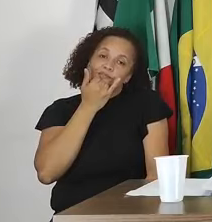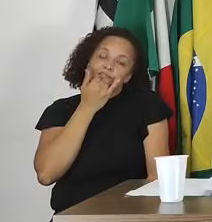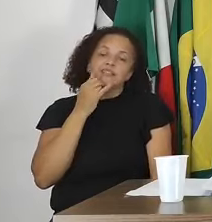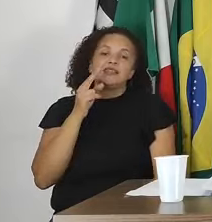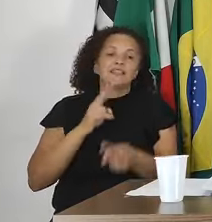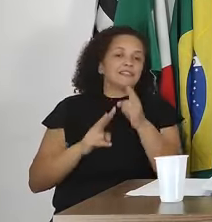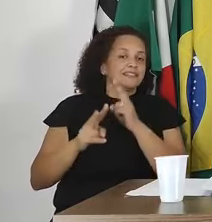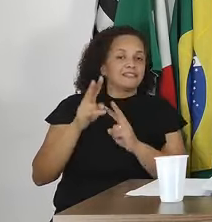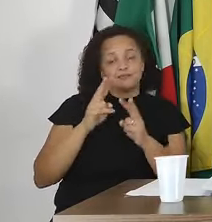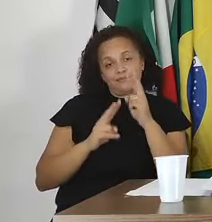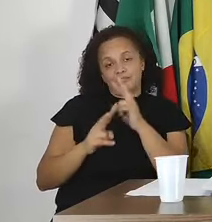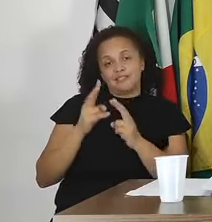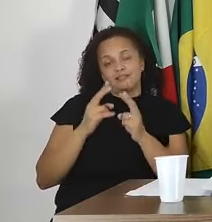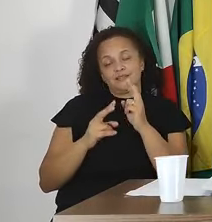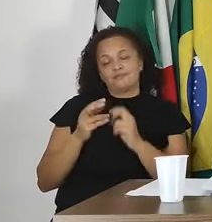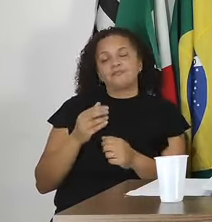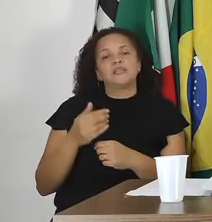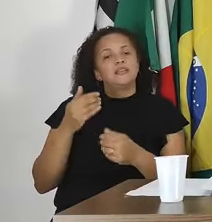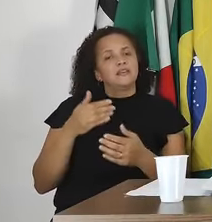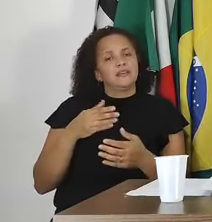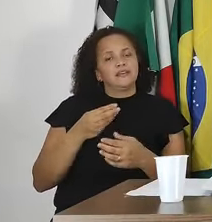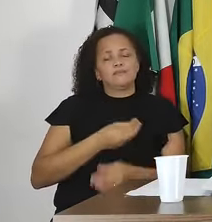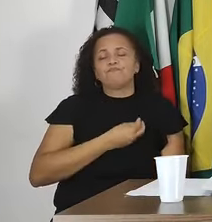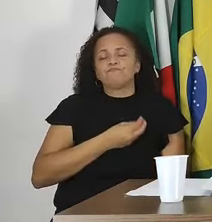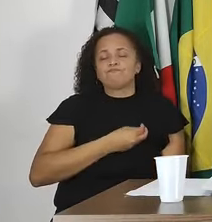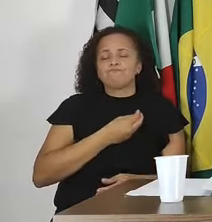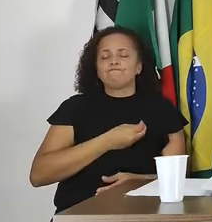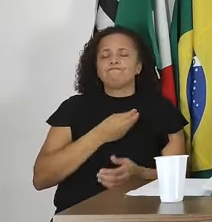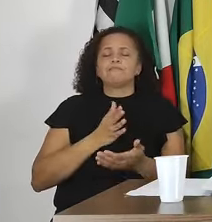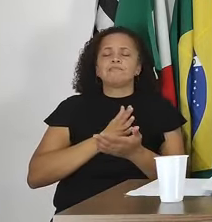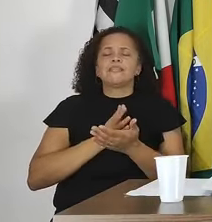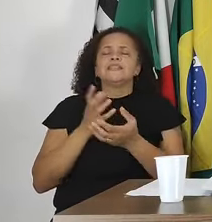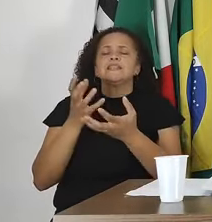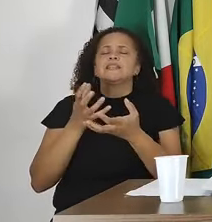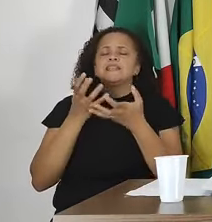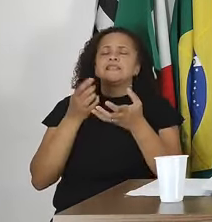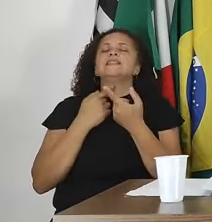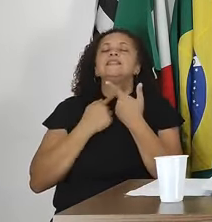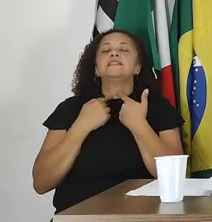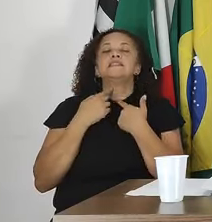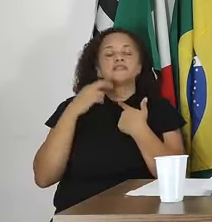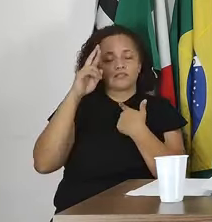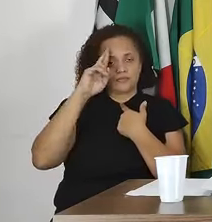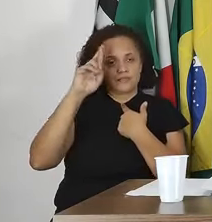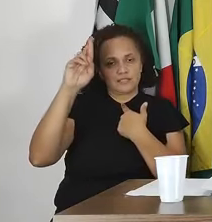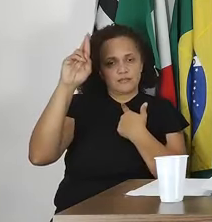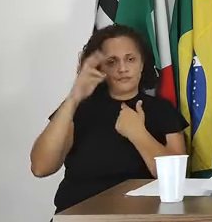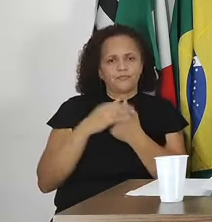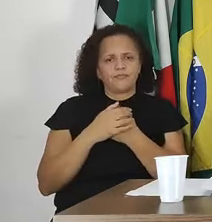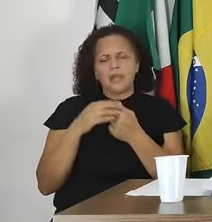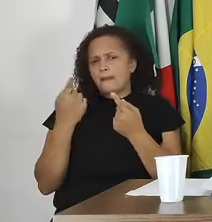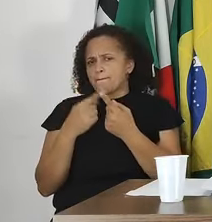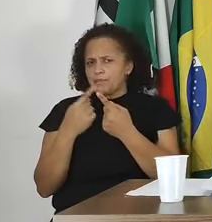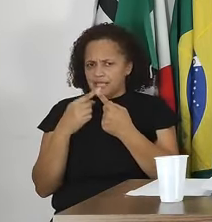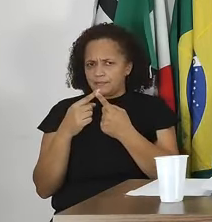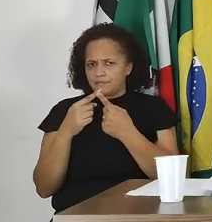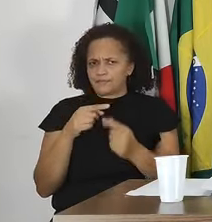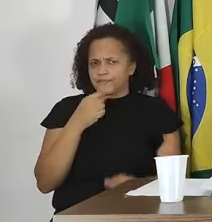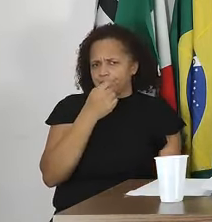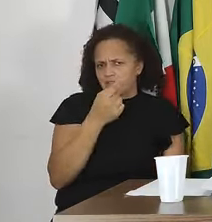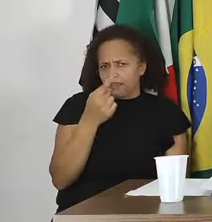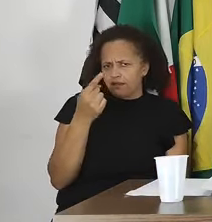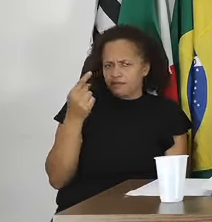frente, vamos caminhar junto, né? Vamos buscar o Senhor. Porque cada vez que a gente aponta uma pessoa,